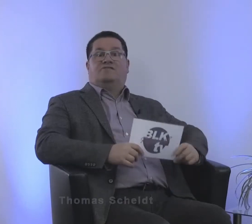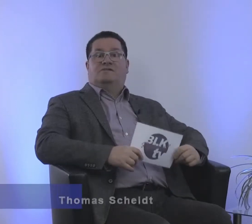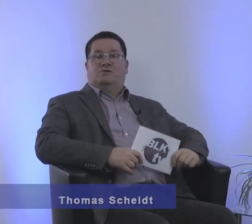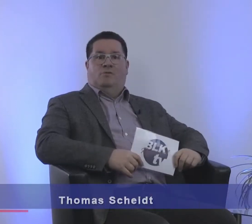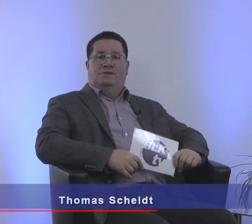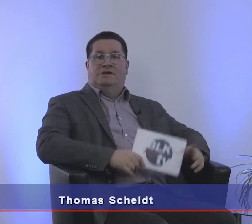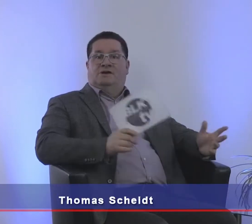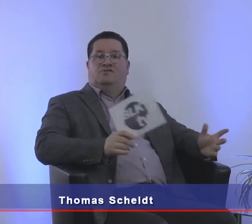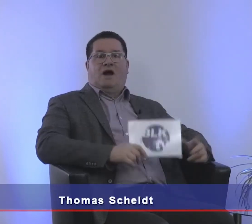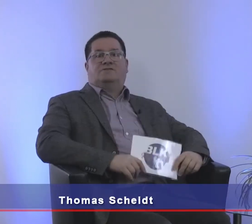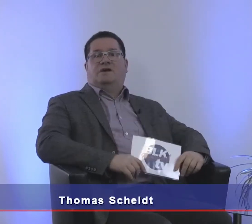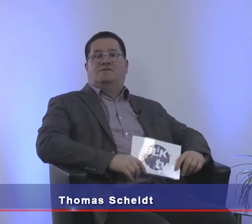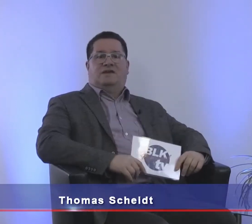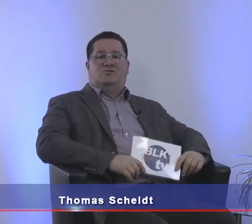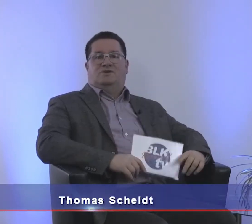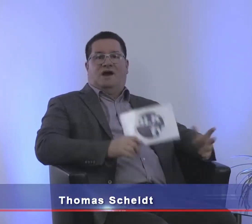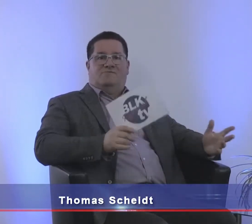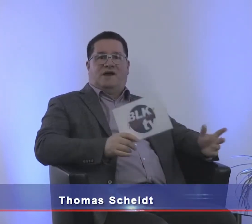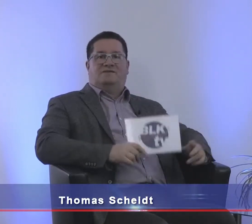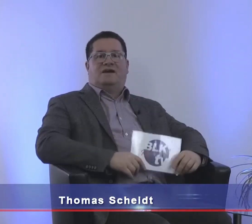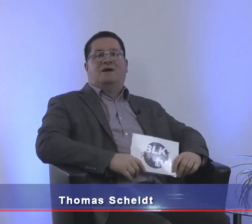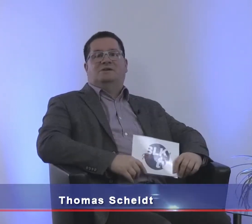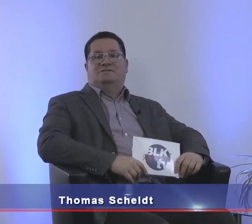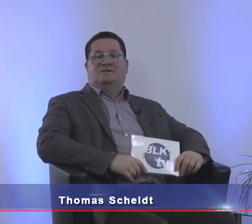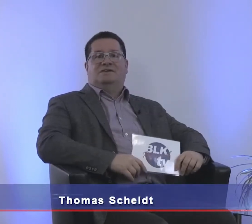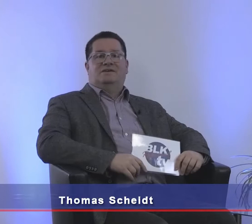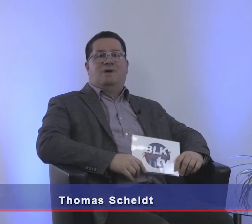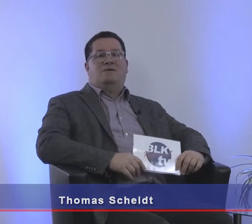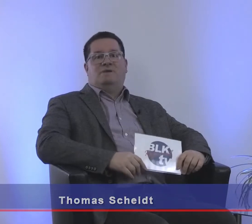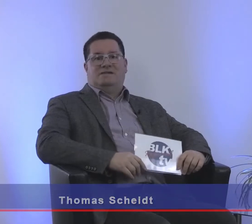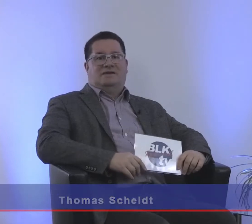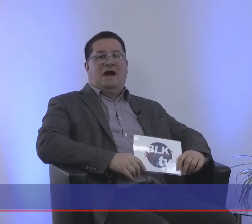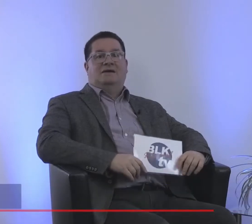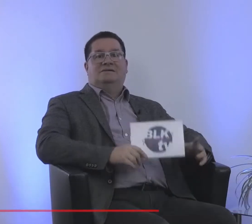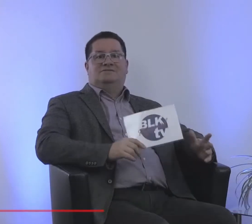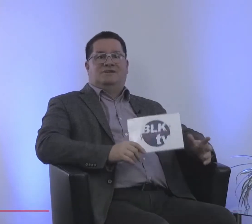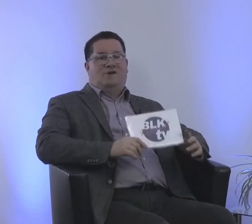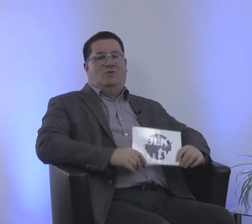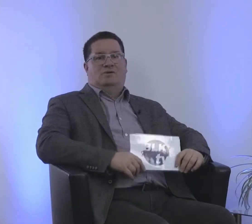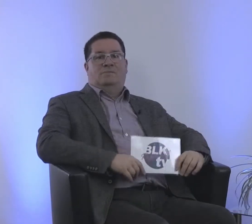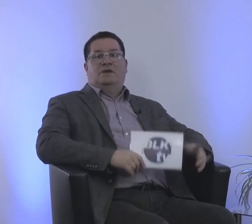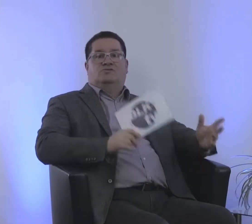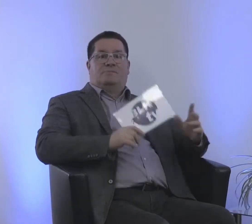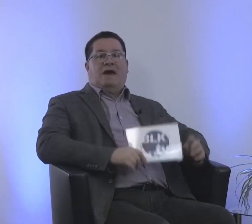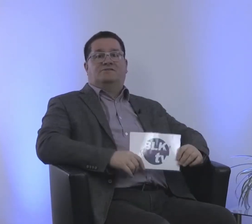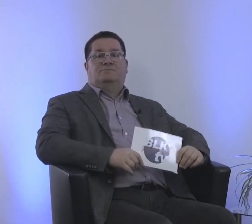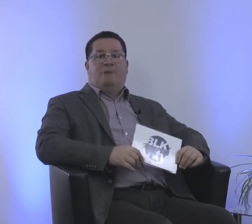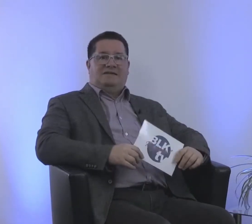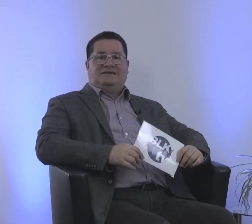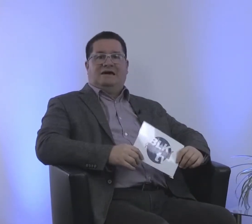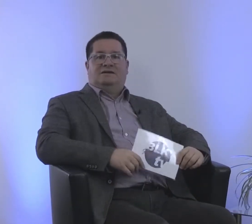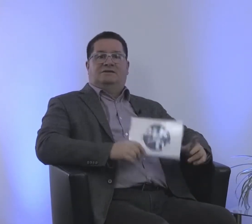Hallo und herzlich willkommen zur aktuellen Sendung am Freitagabend hier bei BLK TV. In unserem